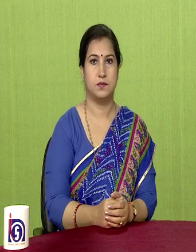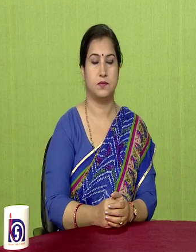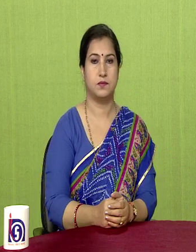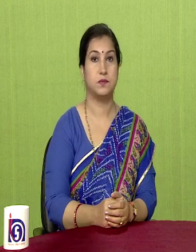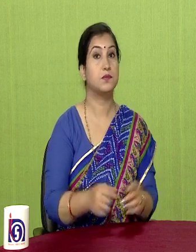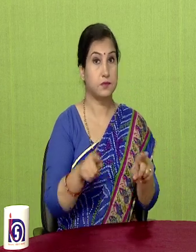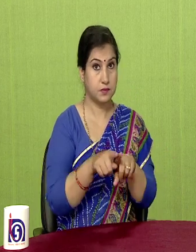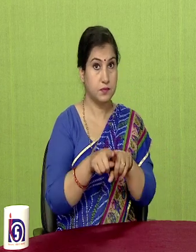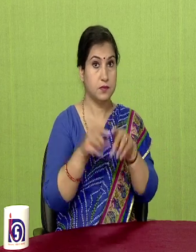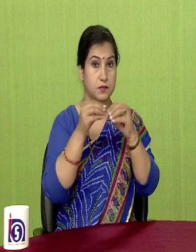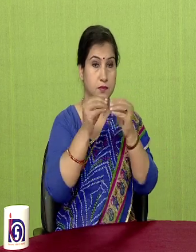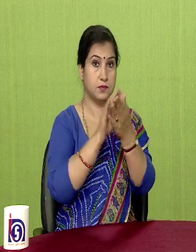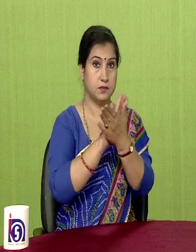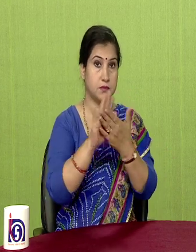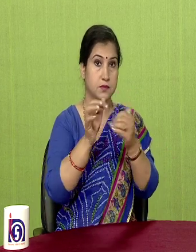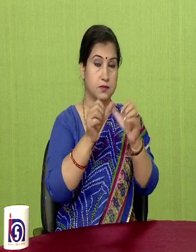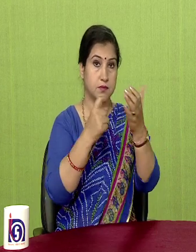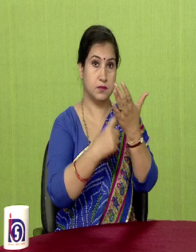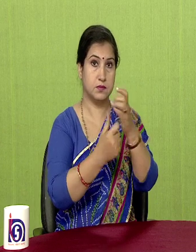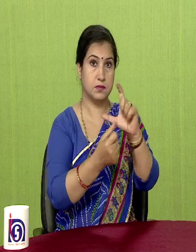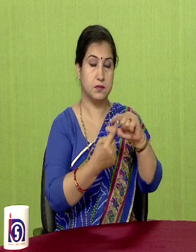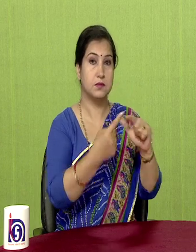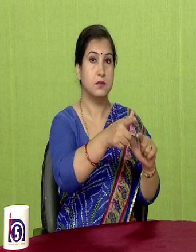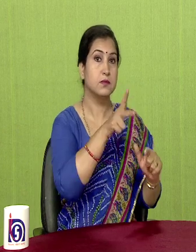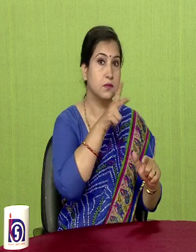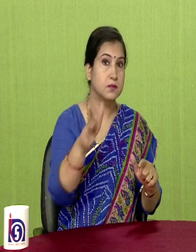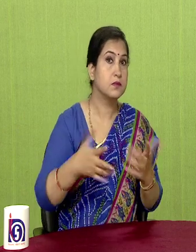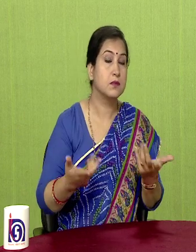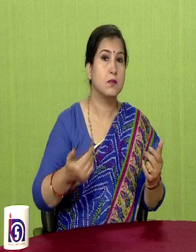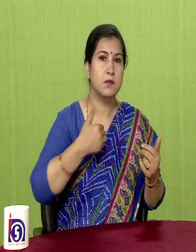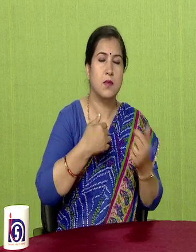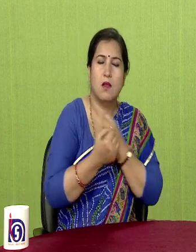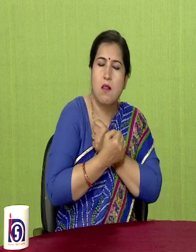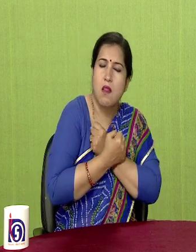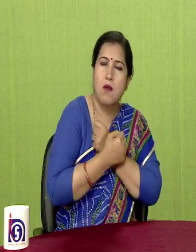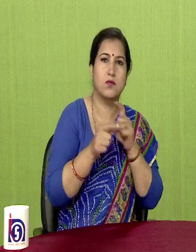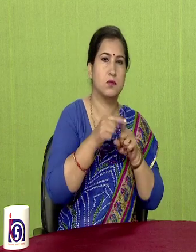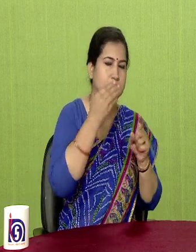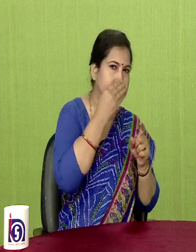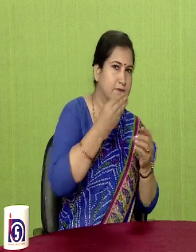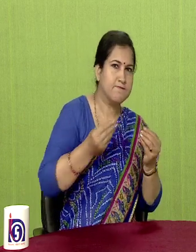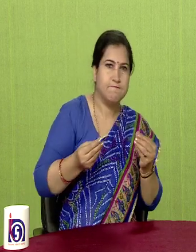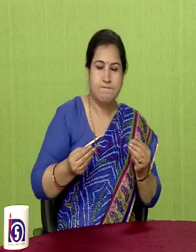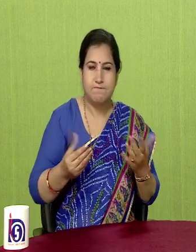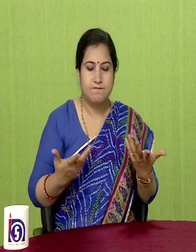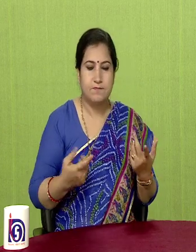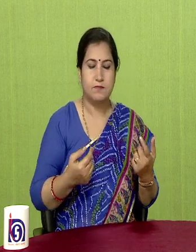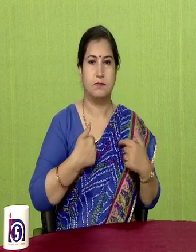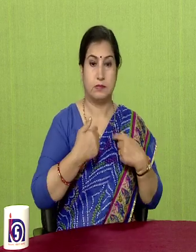भरत कहते हैं कि मैंने प्रेम और संकोच के कारण उनके सामने कभी मुंह नहीं